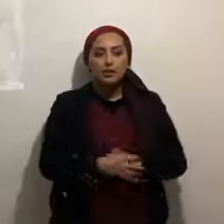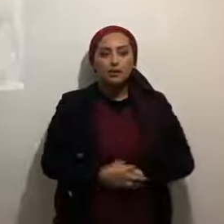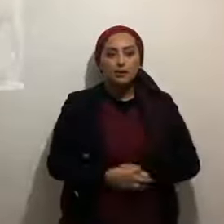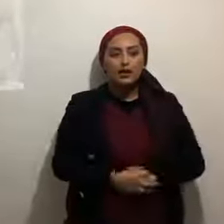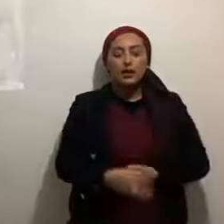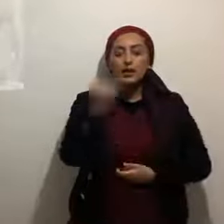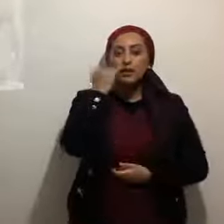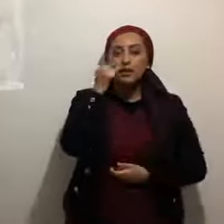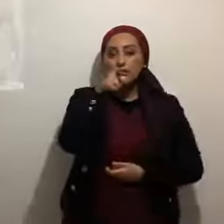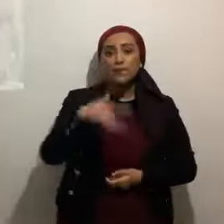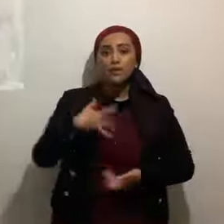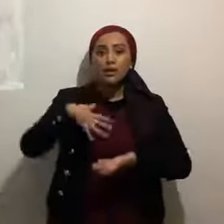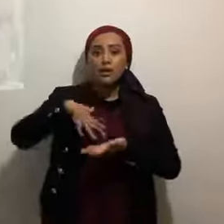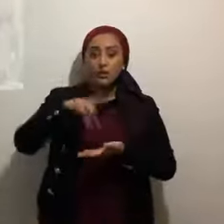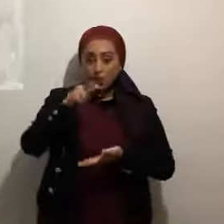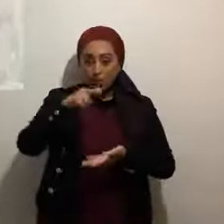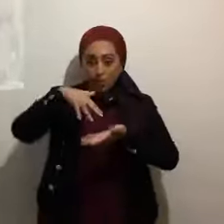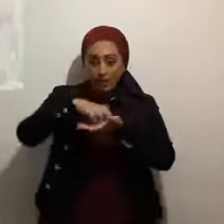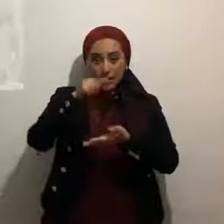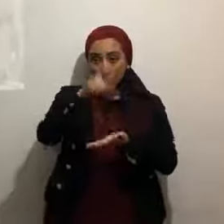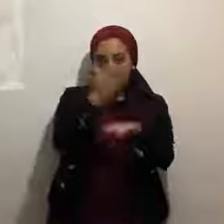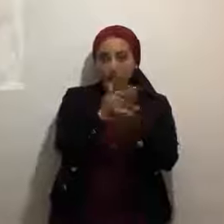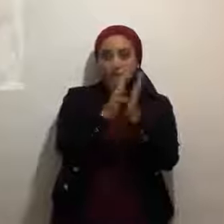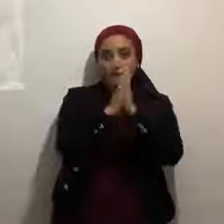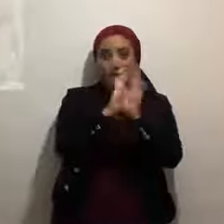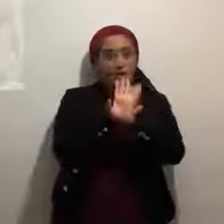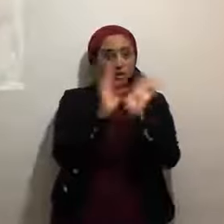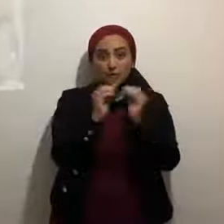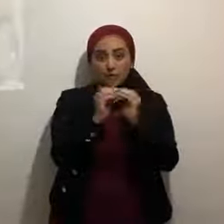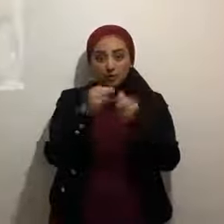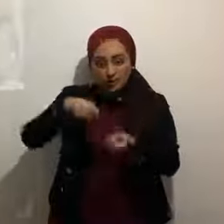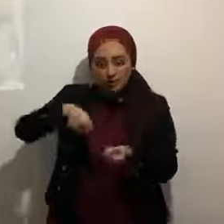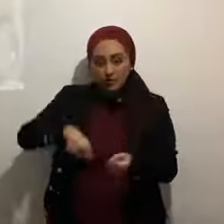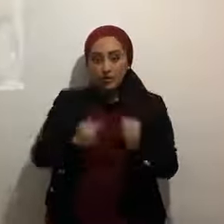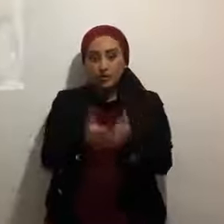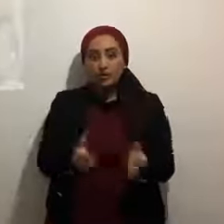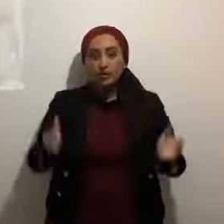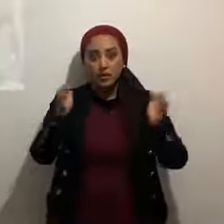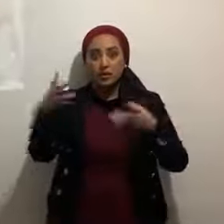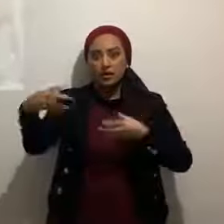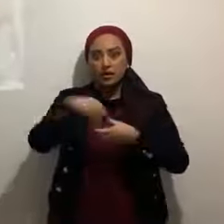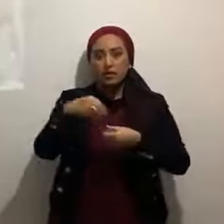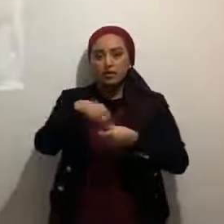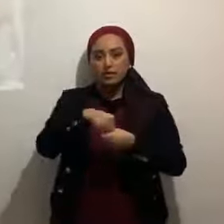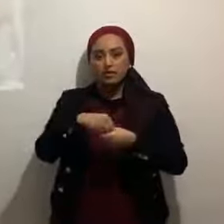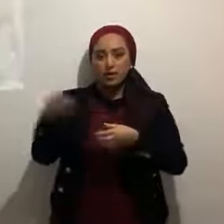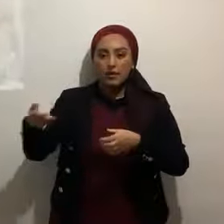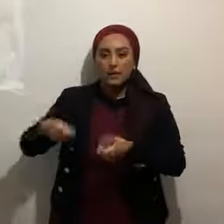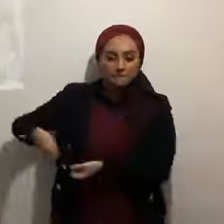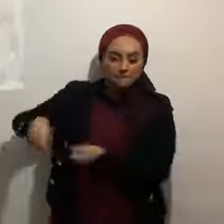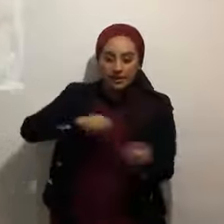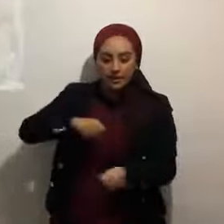te debilitas, si tú dejas de orar, el pozo te lo empiezan a llenar de tierra. Tú dejas